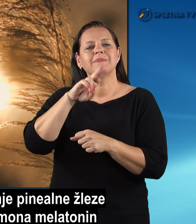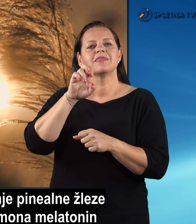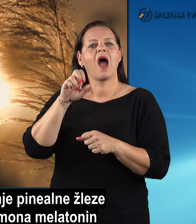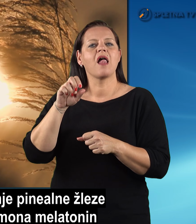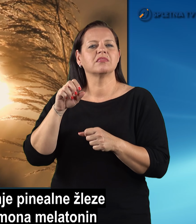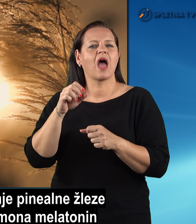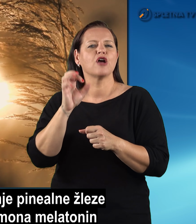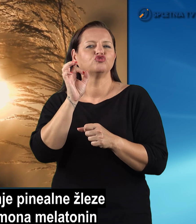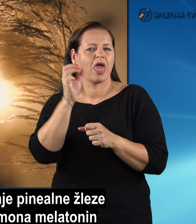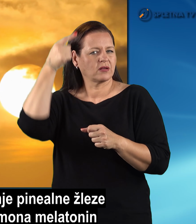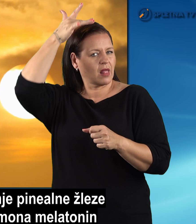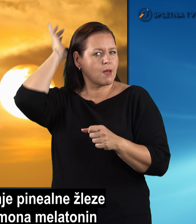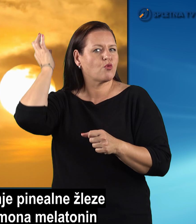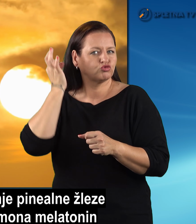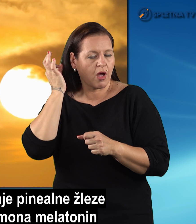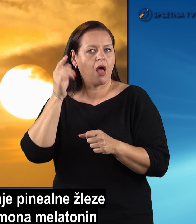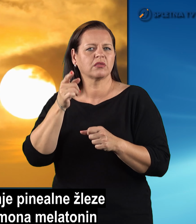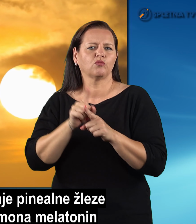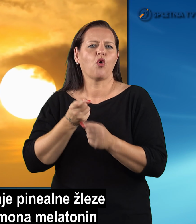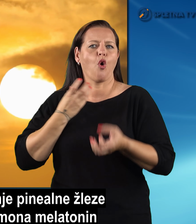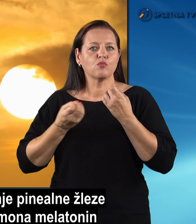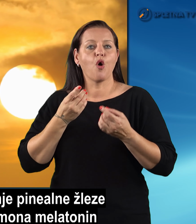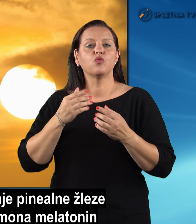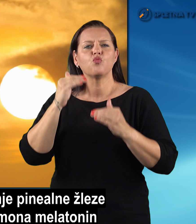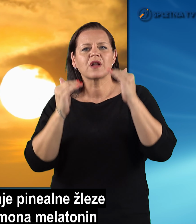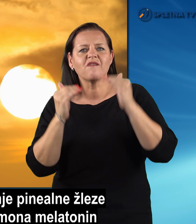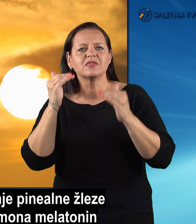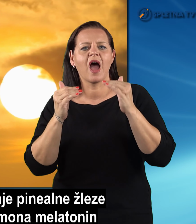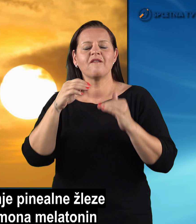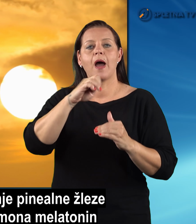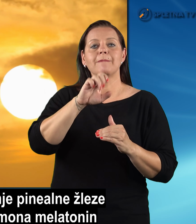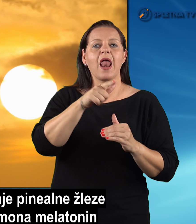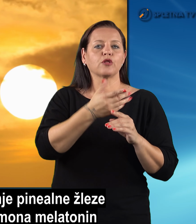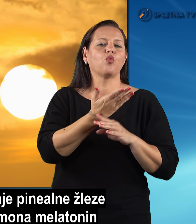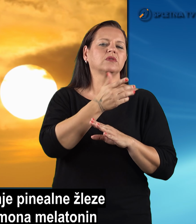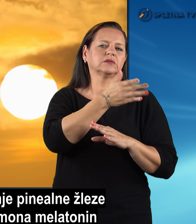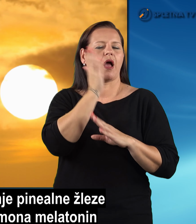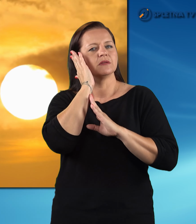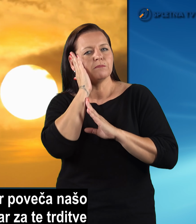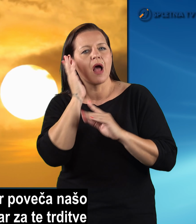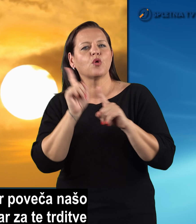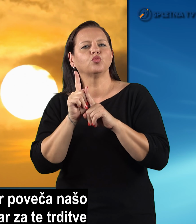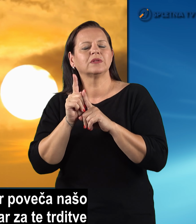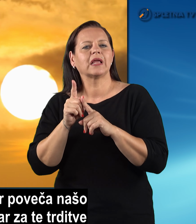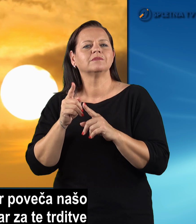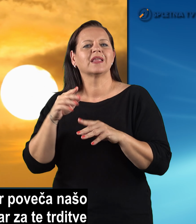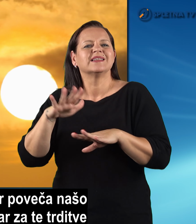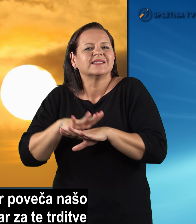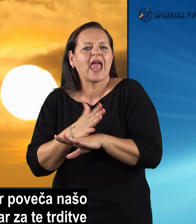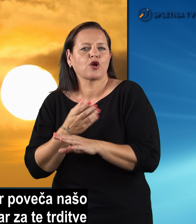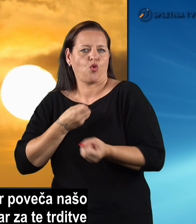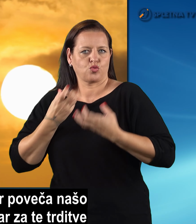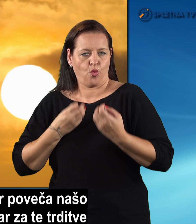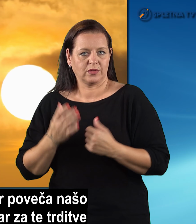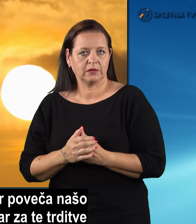in uravnava hormona melatonin in serotonin ter poveča našo energijo, vendar za te trditve